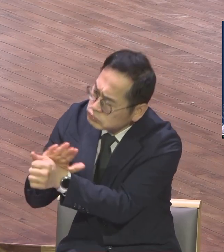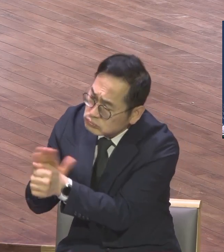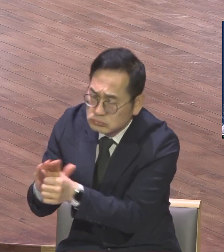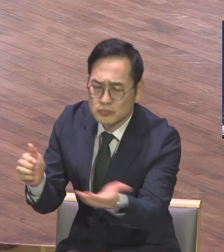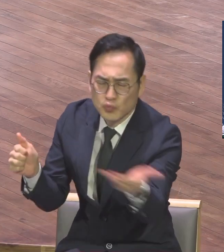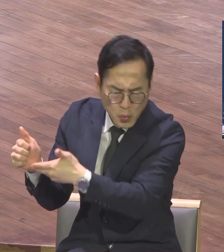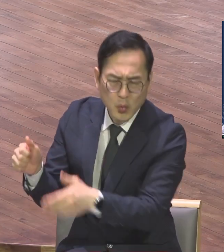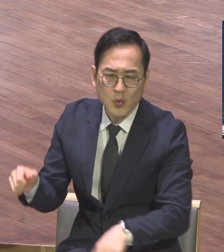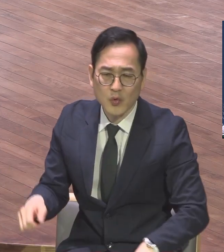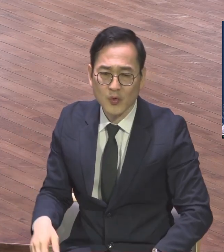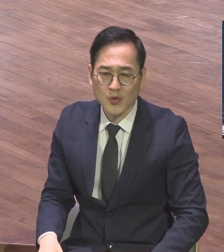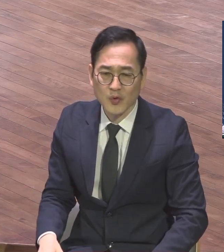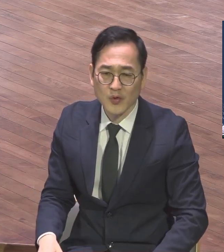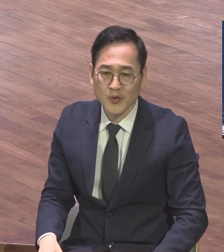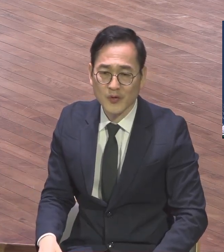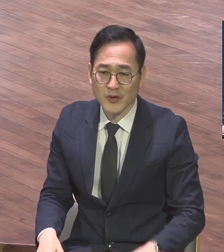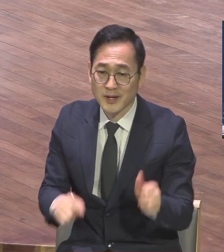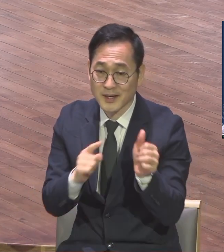알아줘야 돼요.